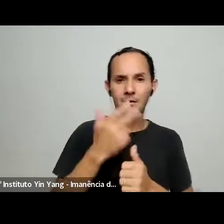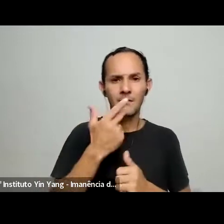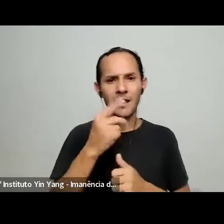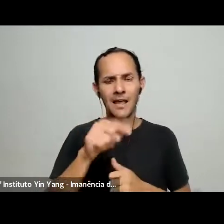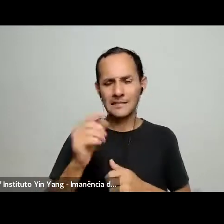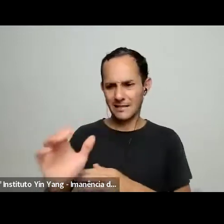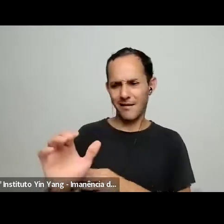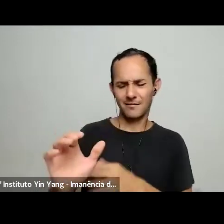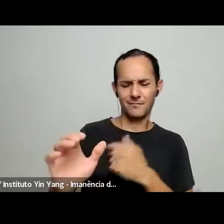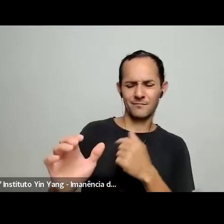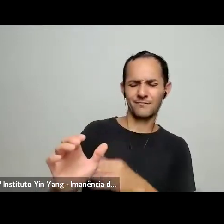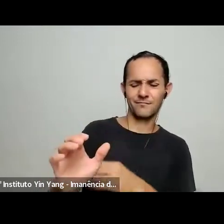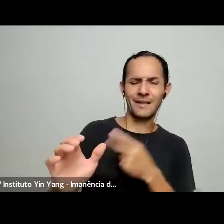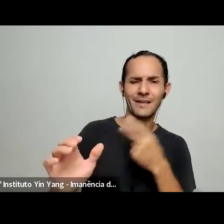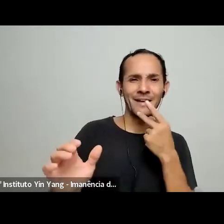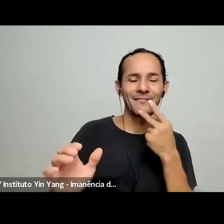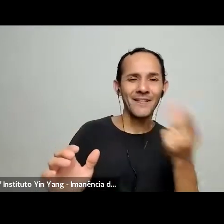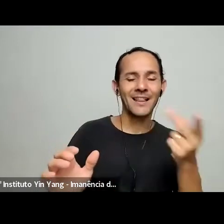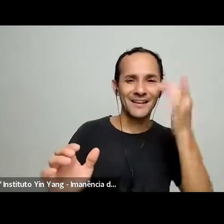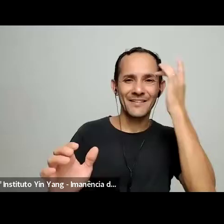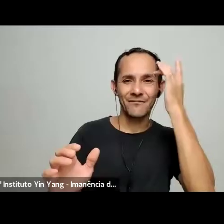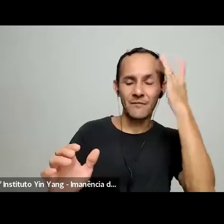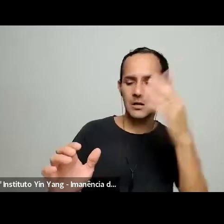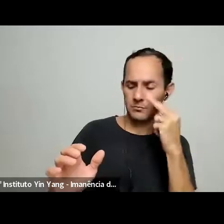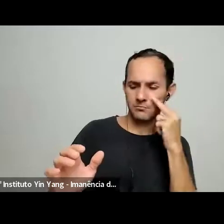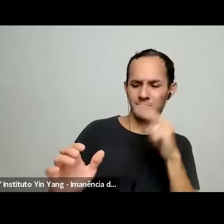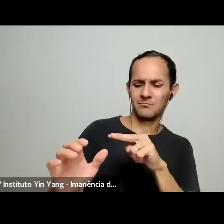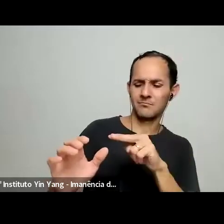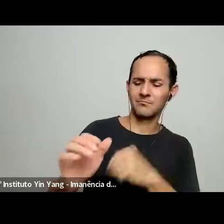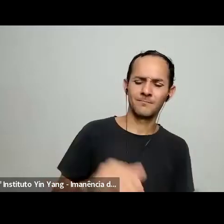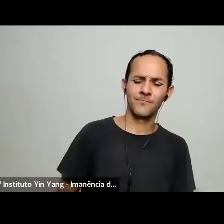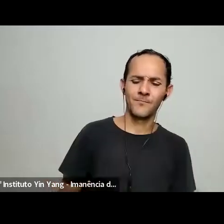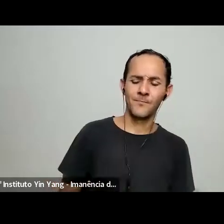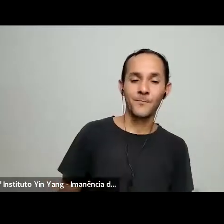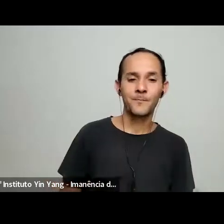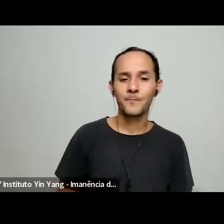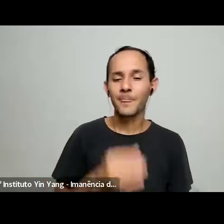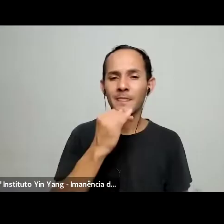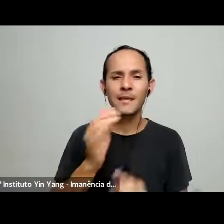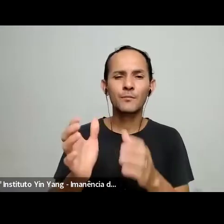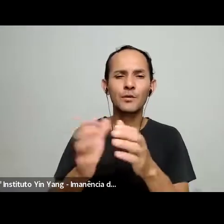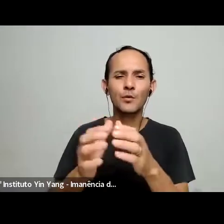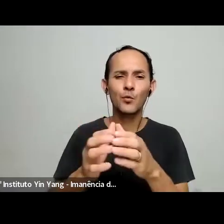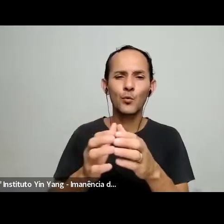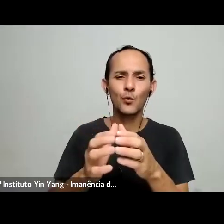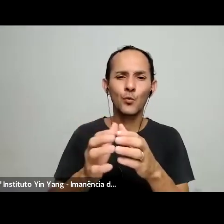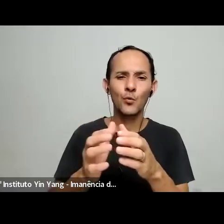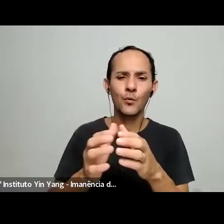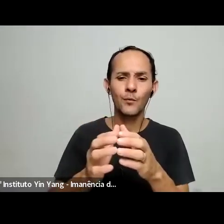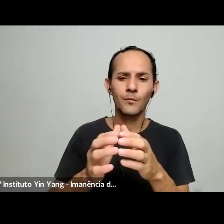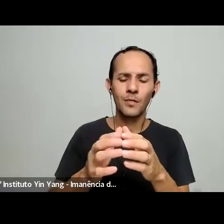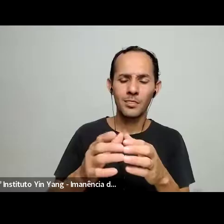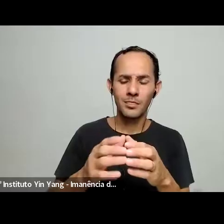né, e é muito fácil vocês verem isso em grupos que têm um posicionamento às vezes